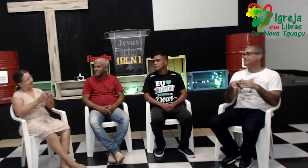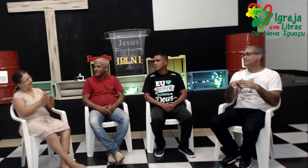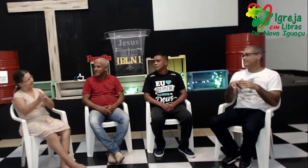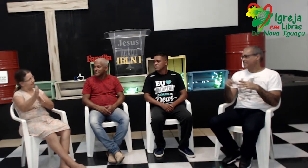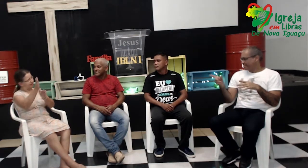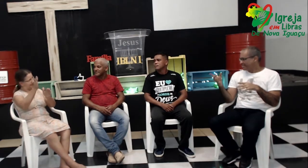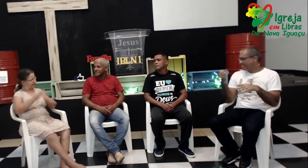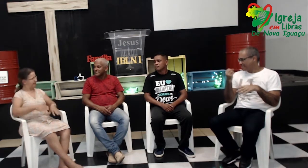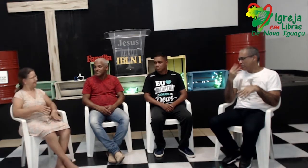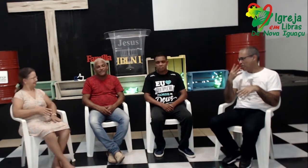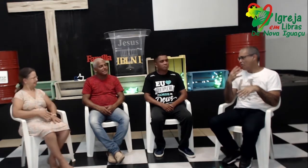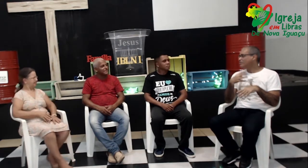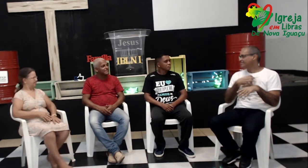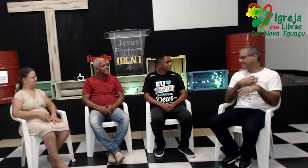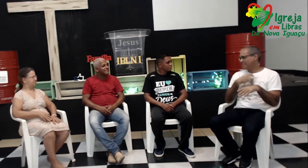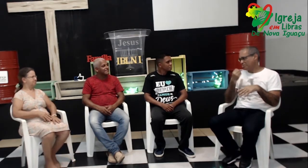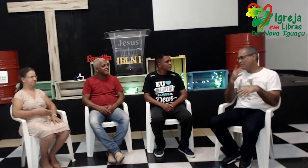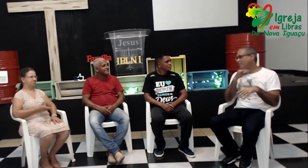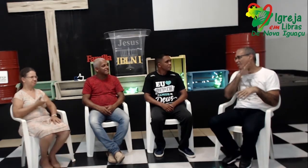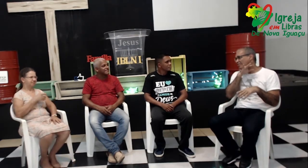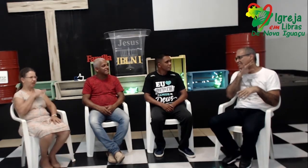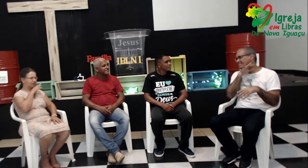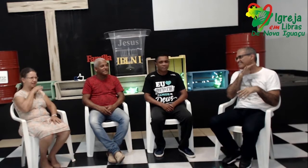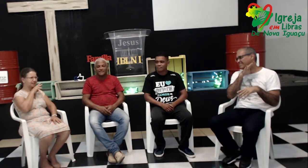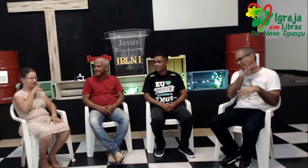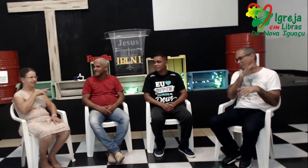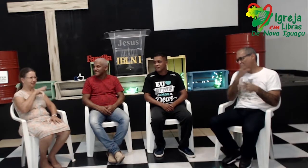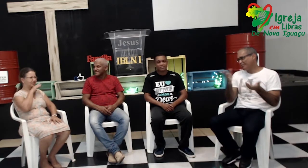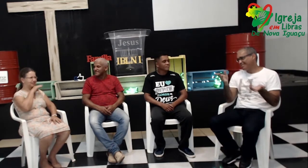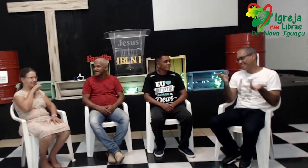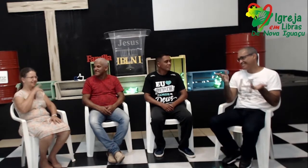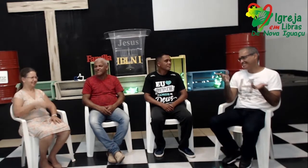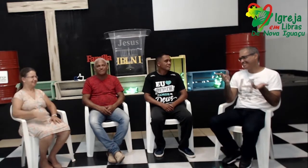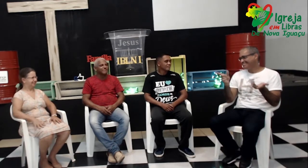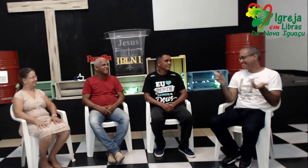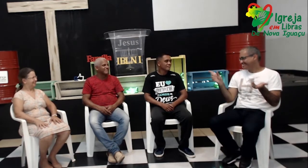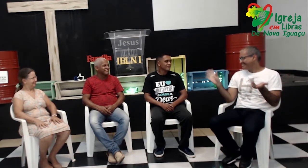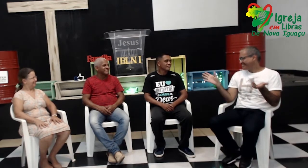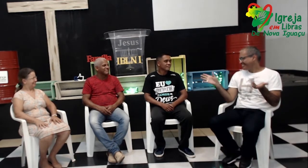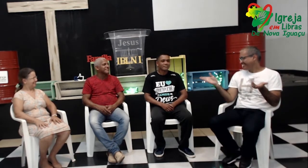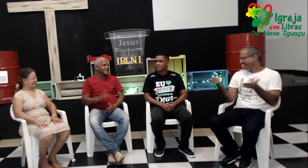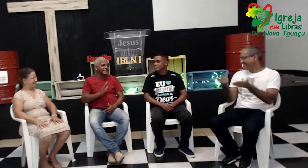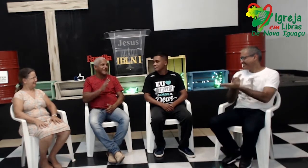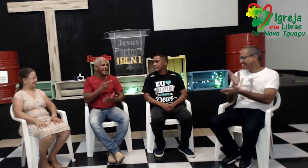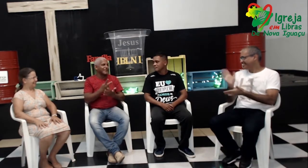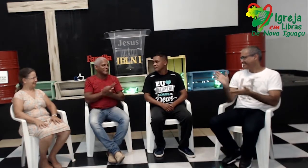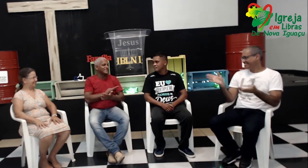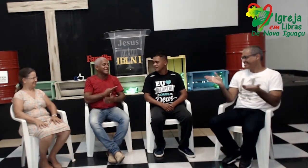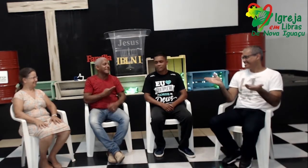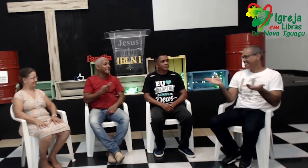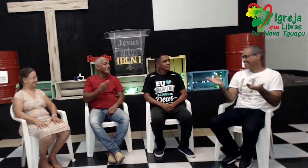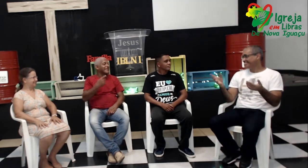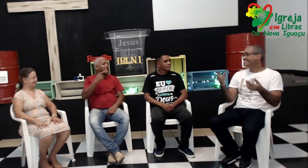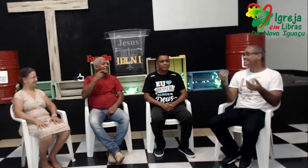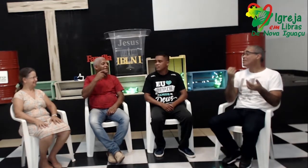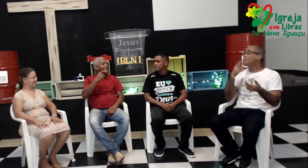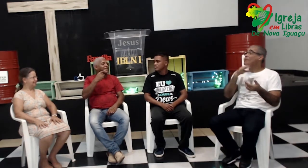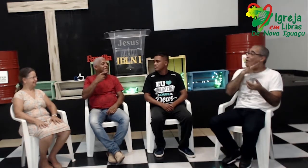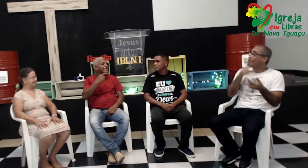caminho certo. E o que você sentiu? Eu me senti mal, foi muito ruim essa experiência. Já aconteceu